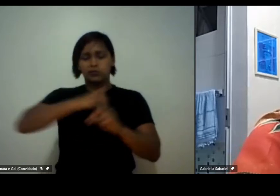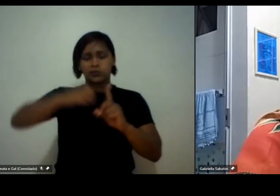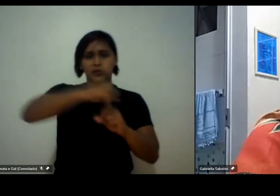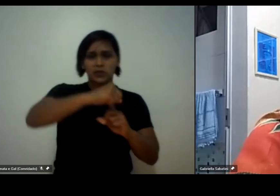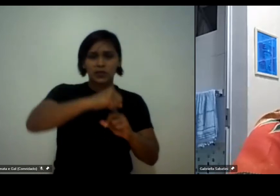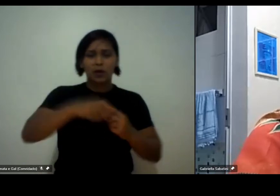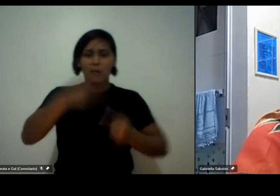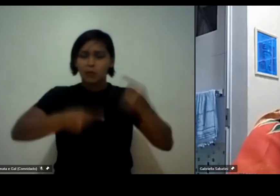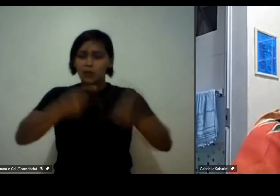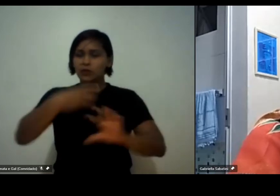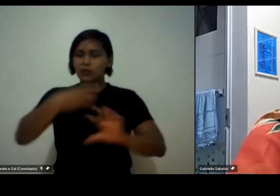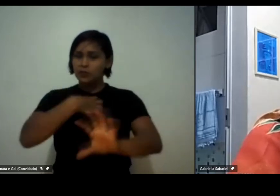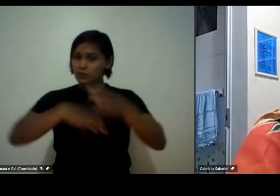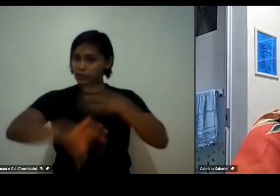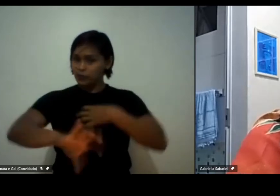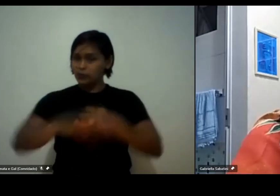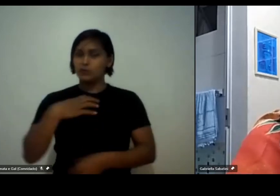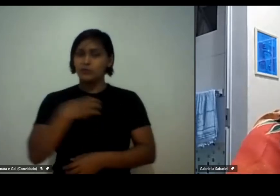afetivo.